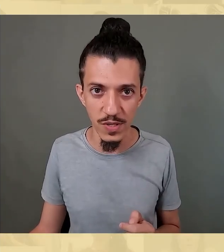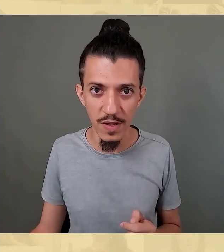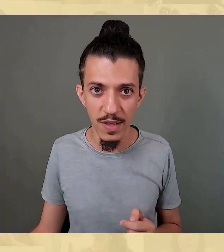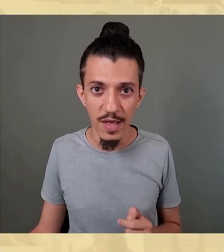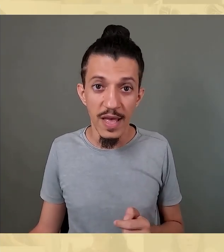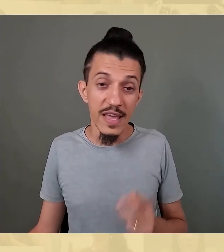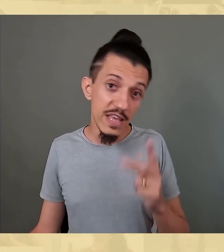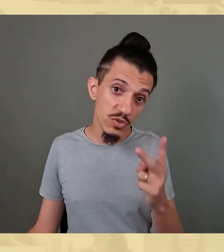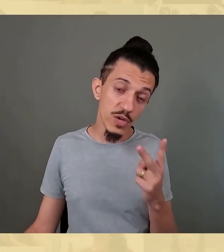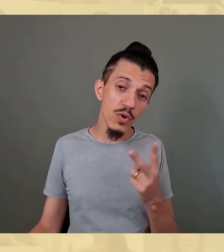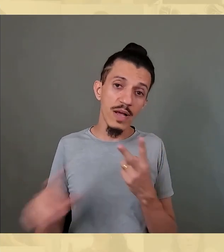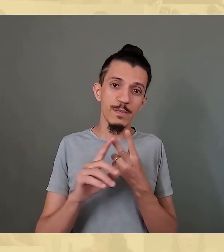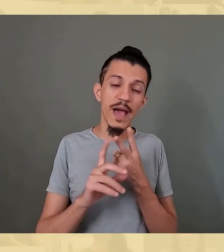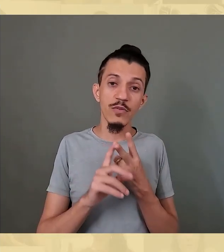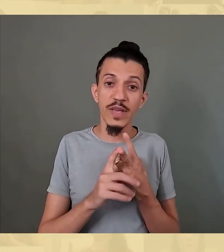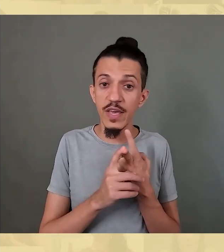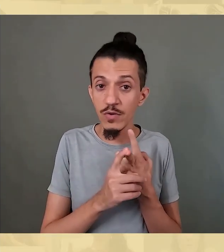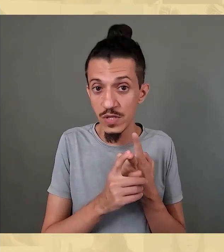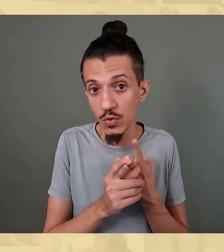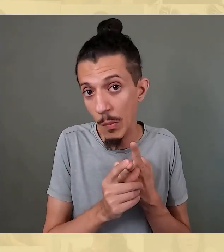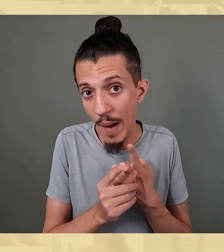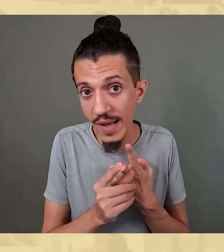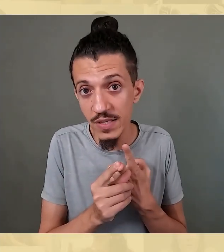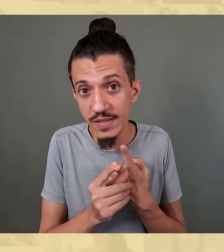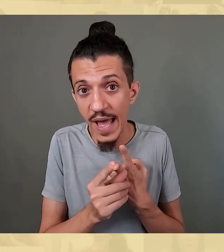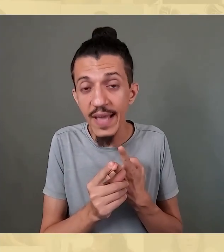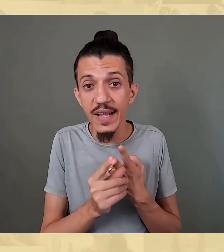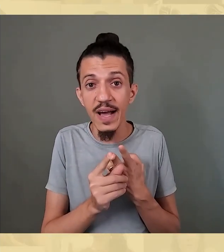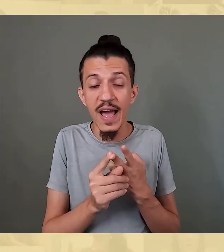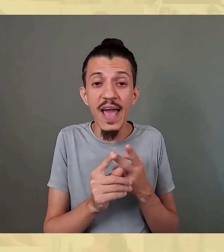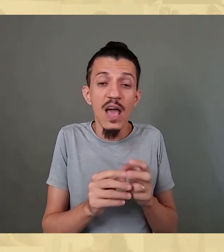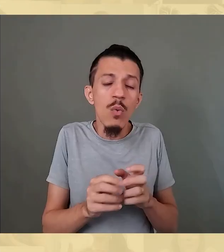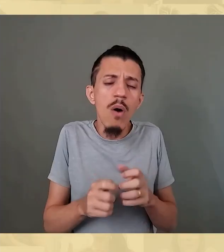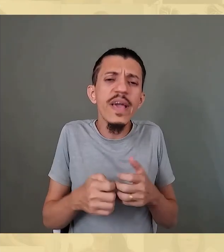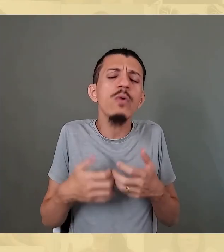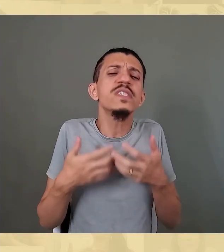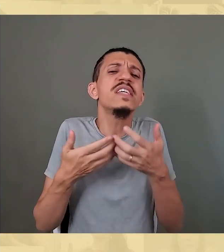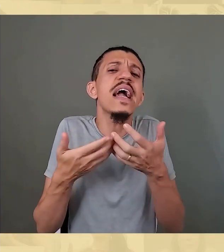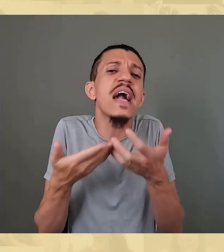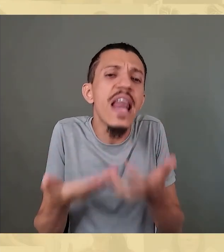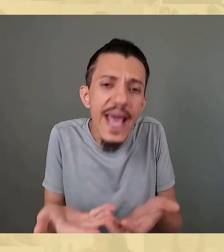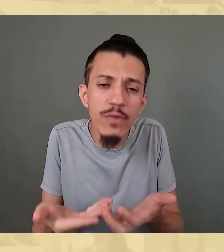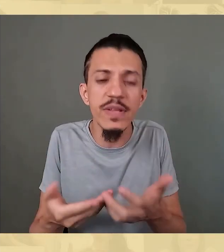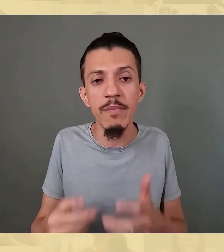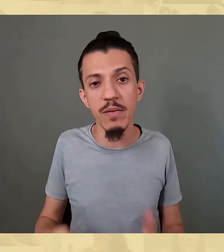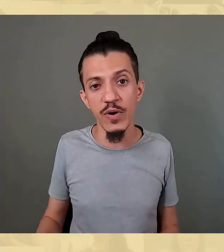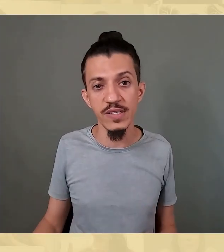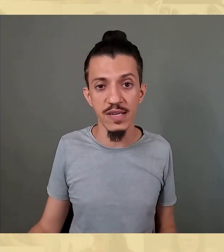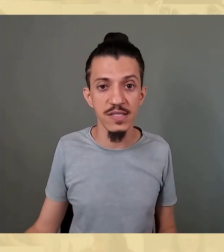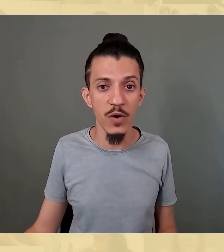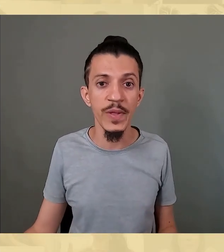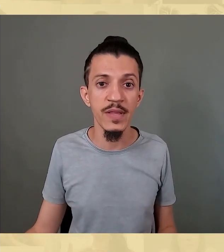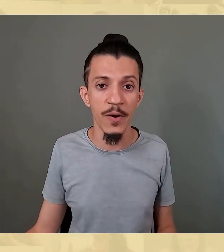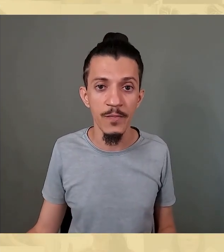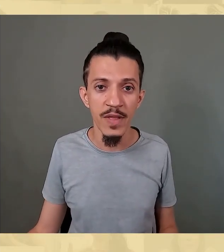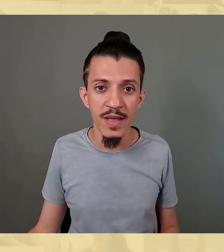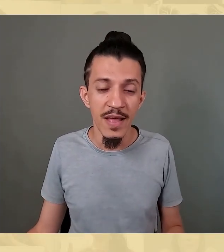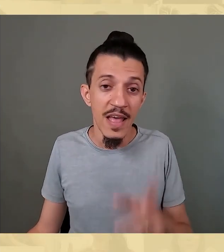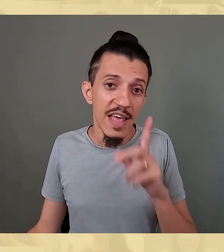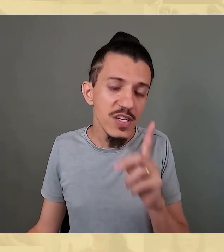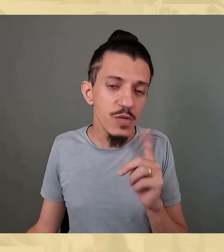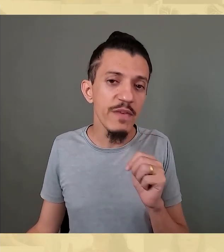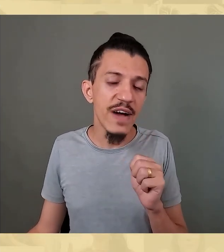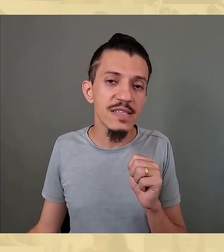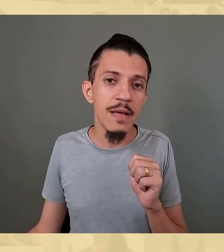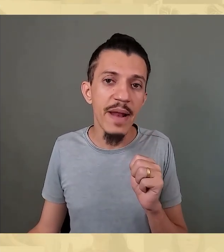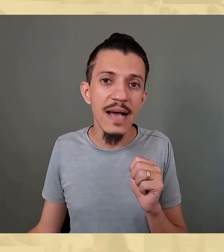surdos. E o segundo aspecto aqui, o segundo passo, técnica, é qual que é o segredo da memorização, então?